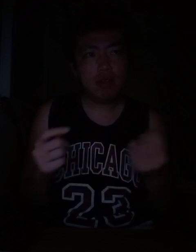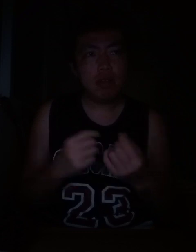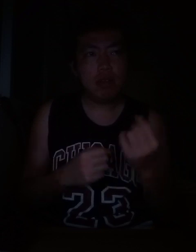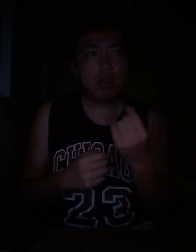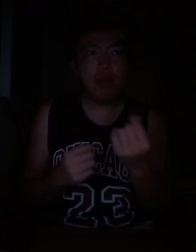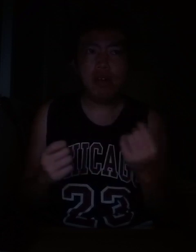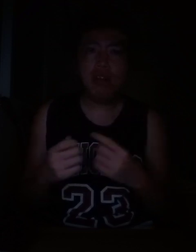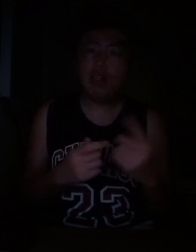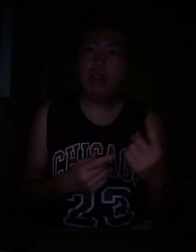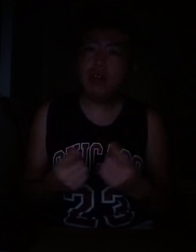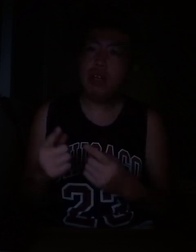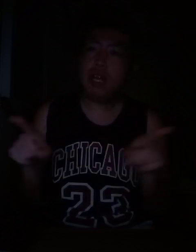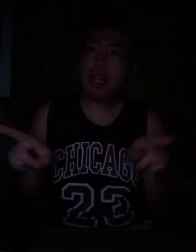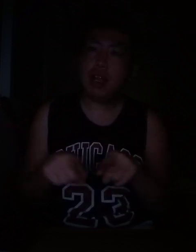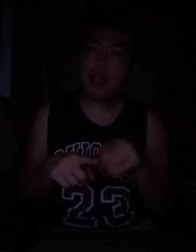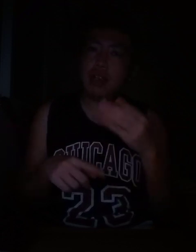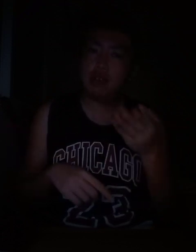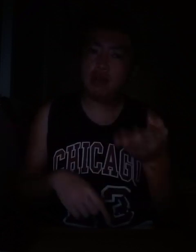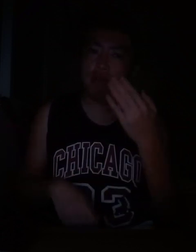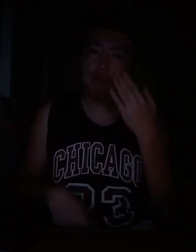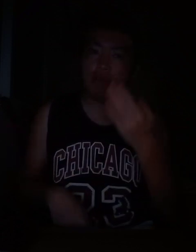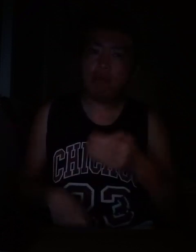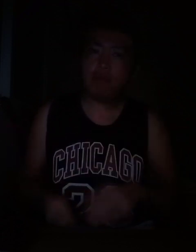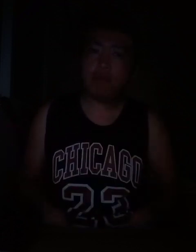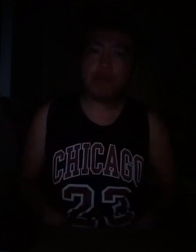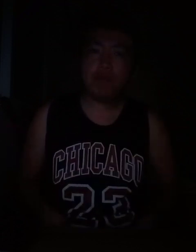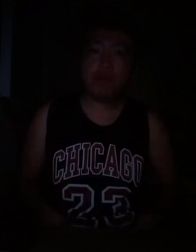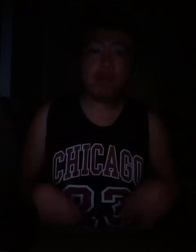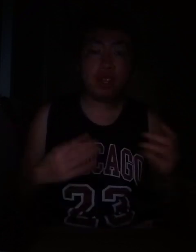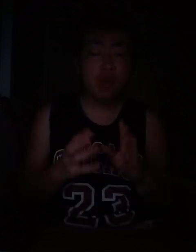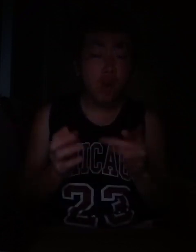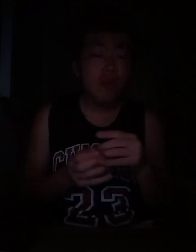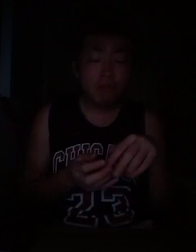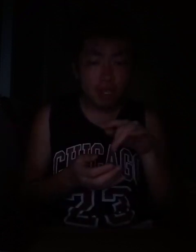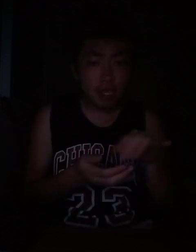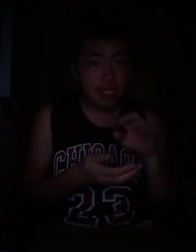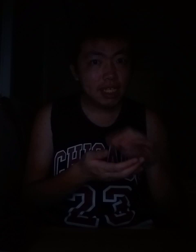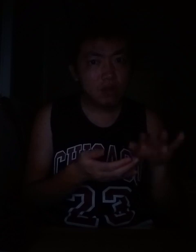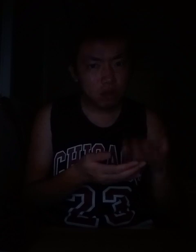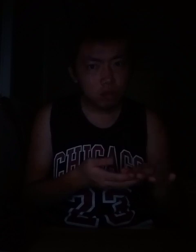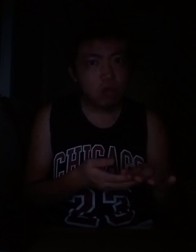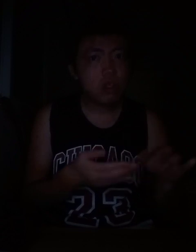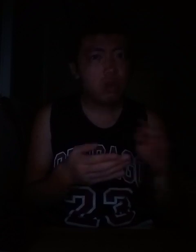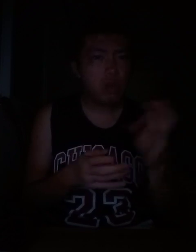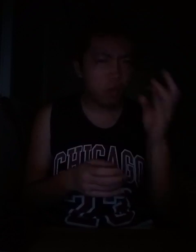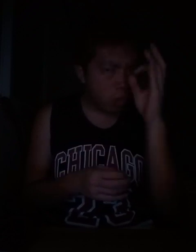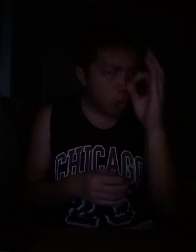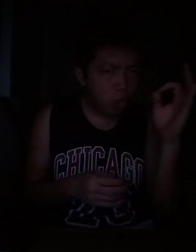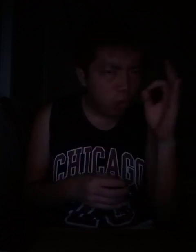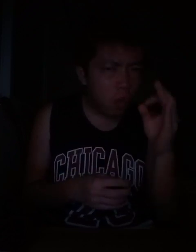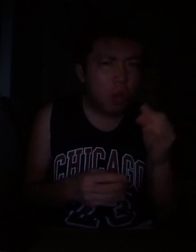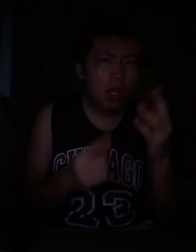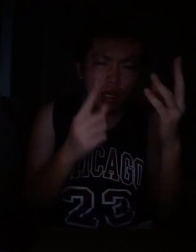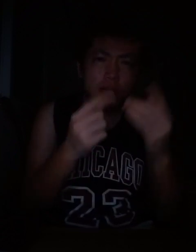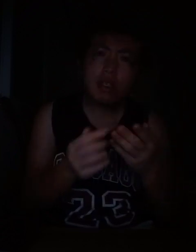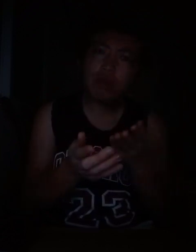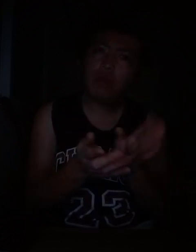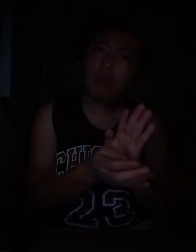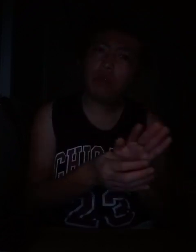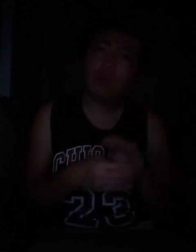변호사 사임계를 함께 제출했습니다. 그러자 검찰이 이 전 부지사 입장을 확인해달라고 재판부에 요구했고